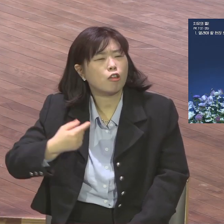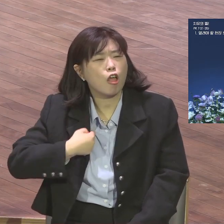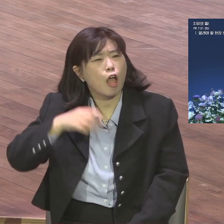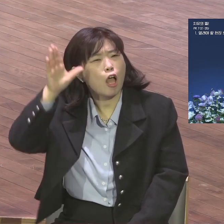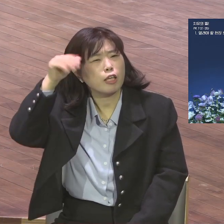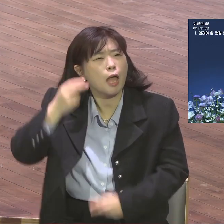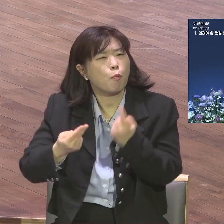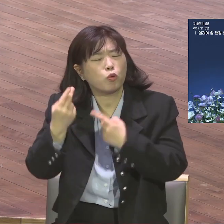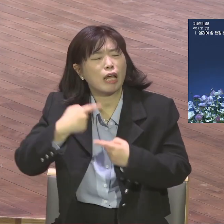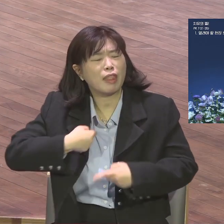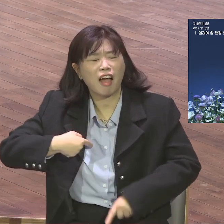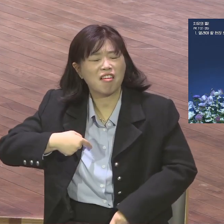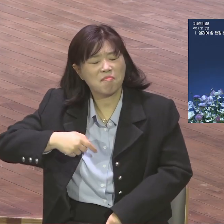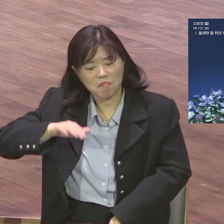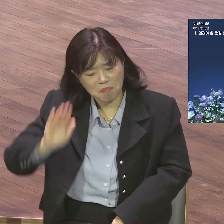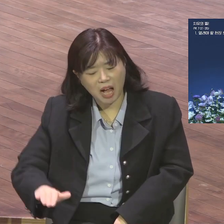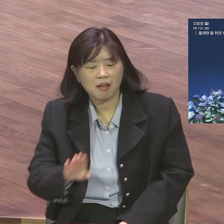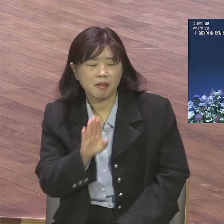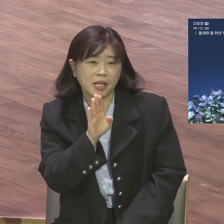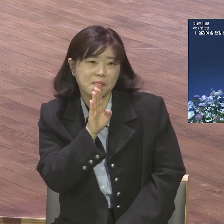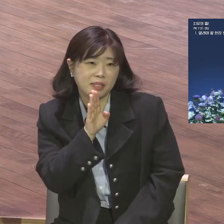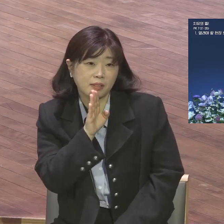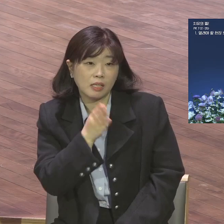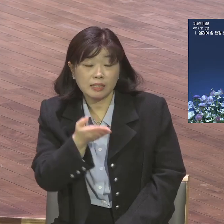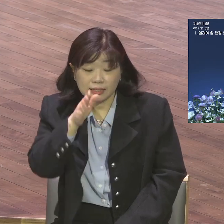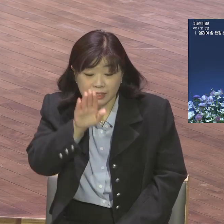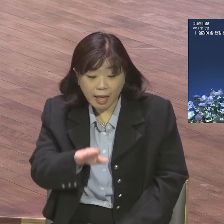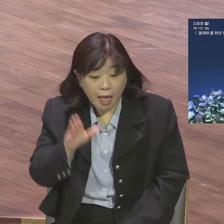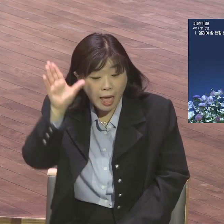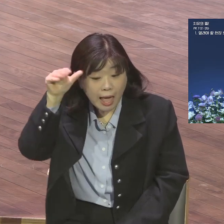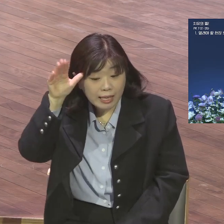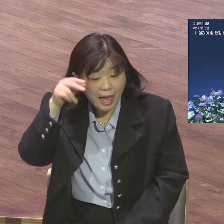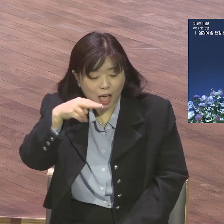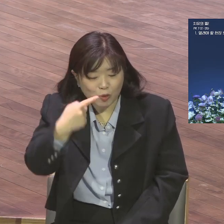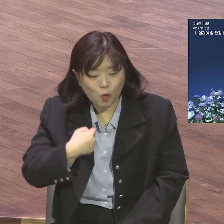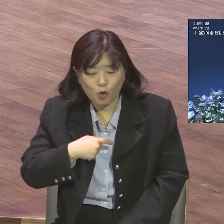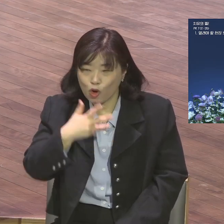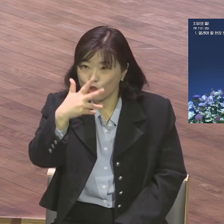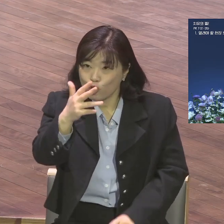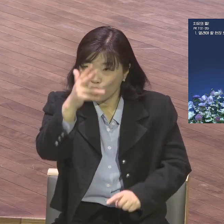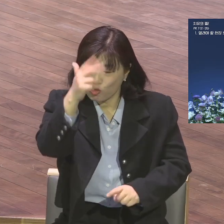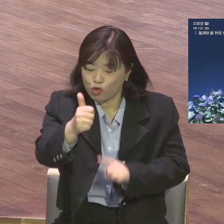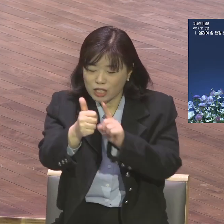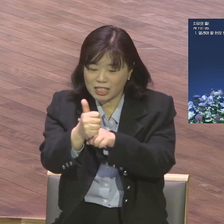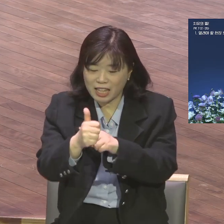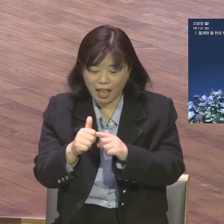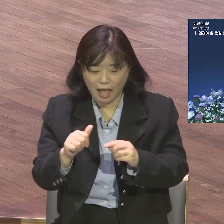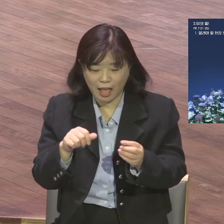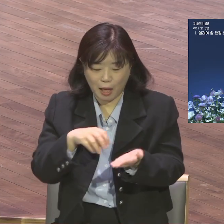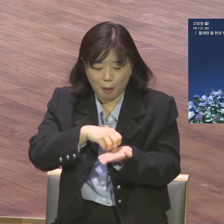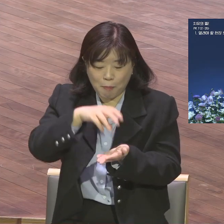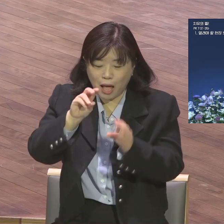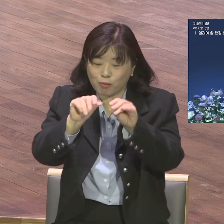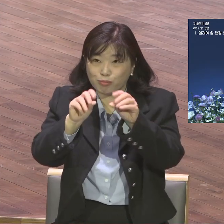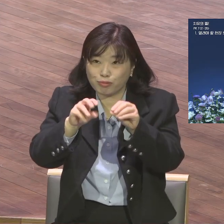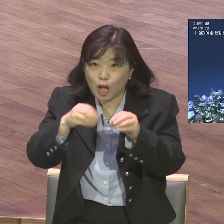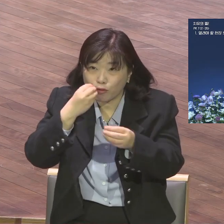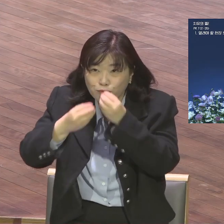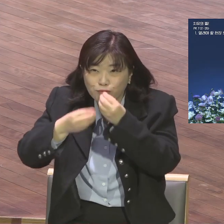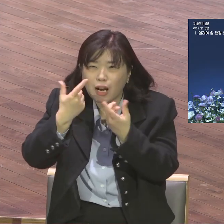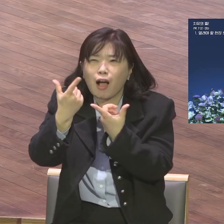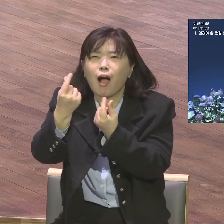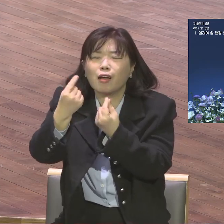구박을 다 해도 상관없이 못 말리는 이런 믿음을 통해서 이방인 구원의